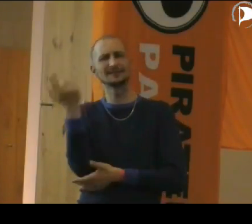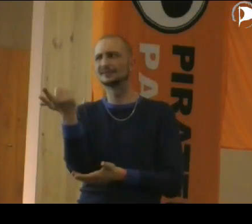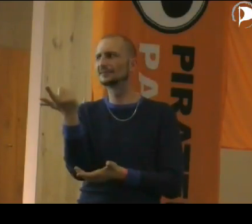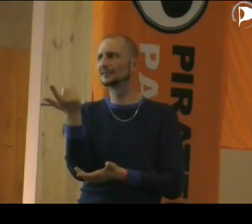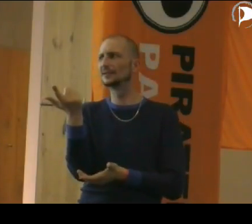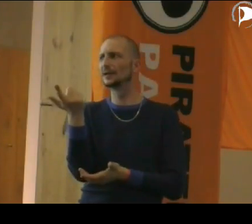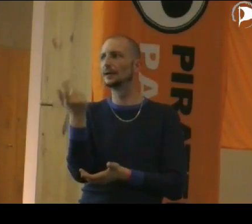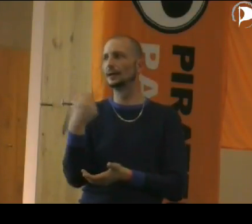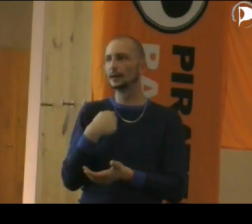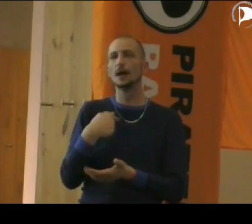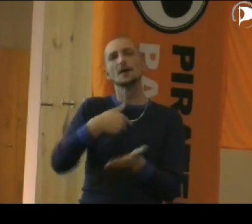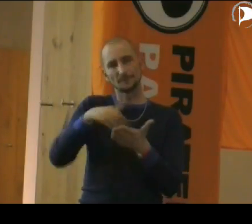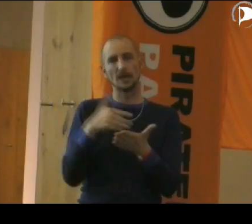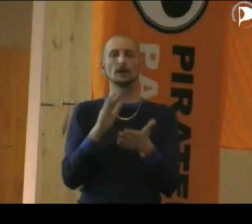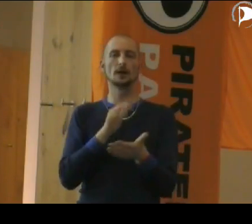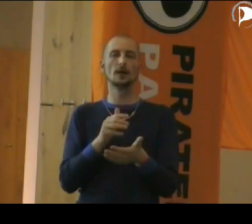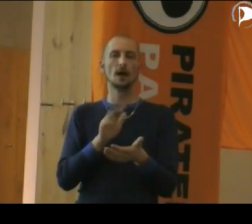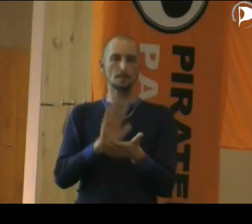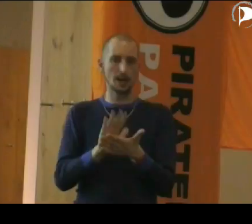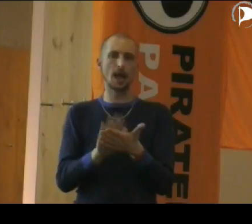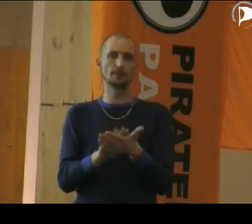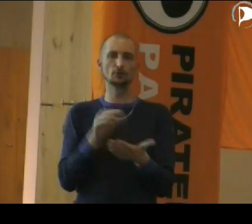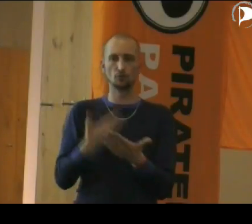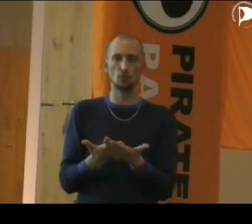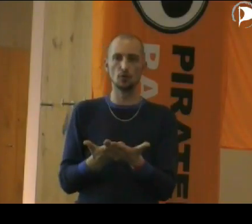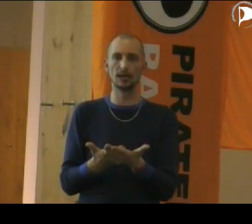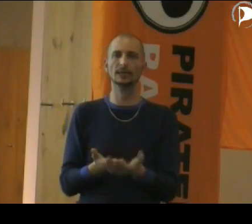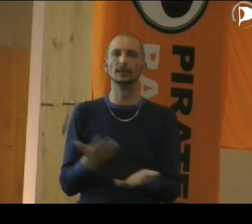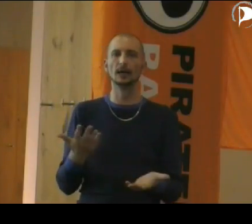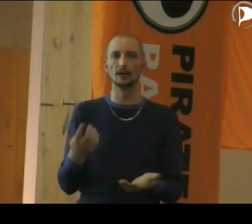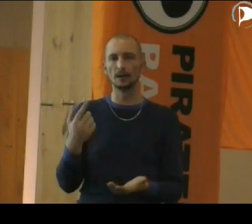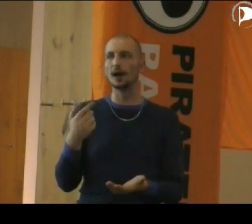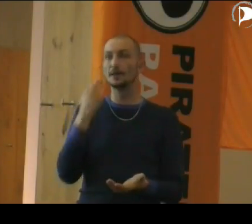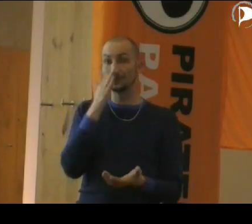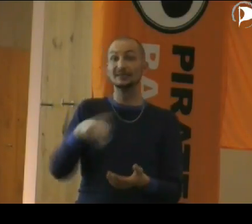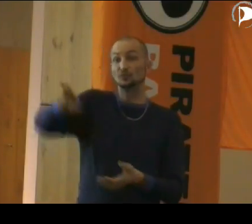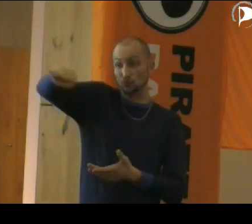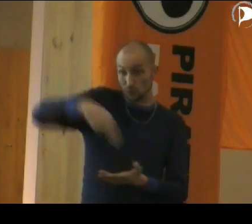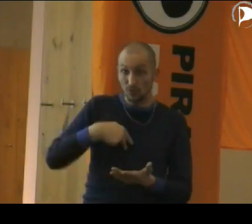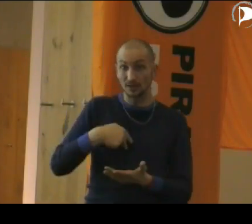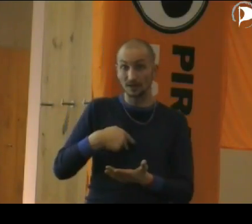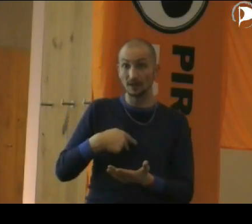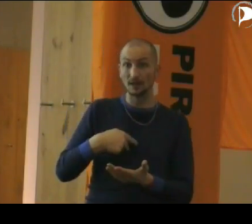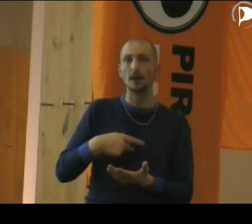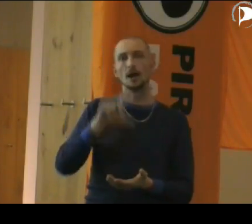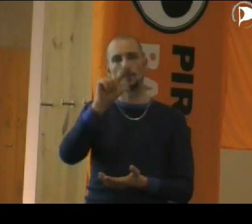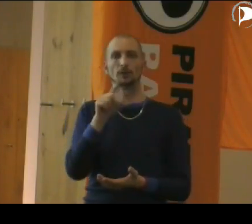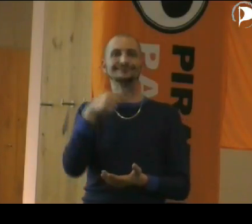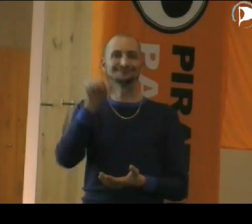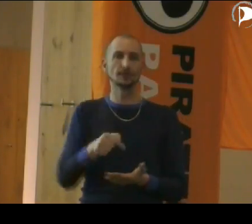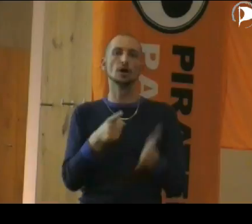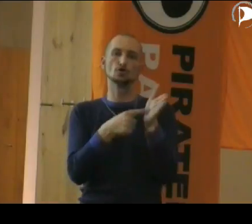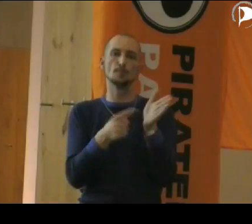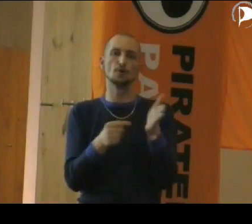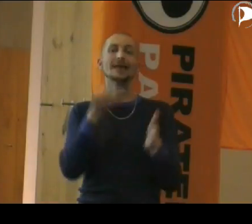ich glaube das ist auf jeden fall soweit dabei einfach aus dem grund wenn die jungen was zurückgeführt wird entstehen sie